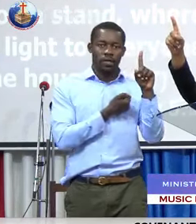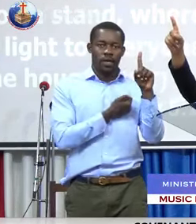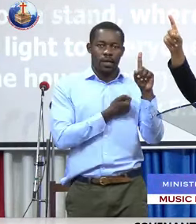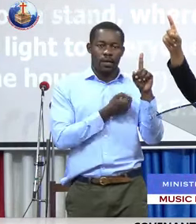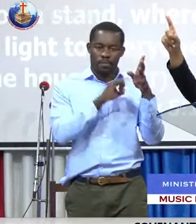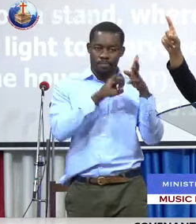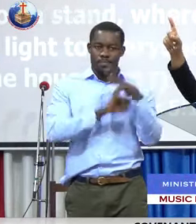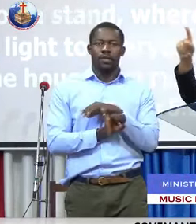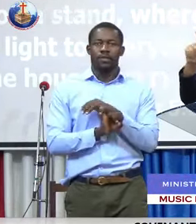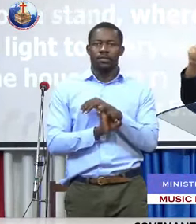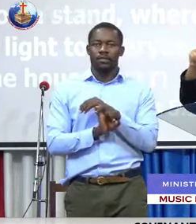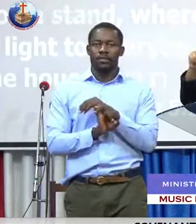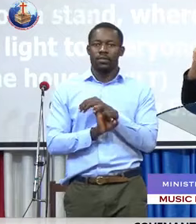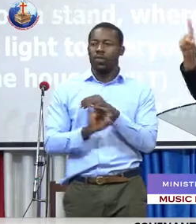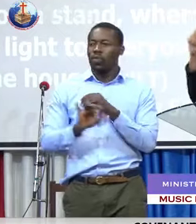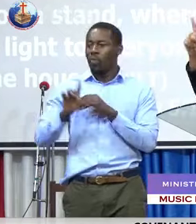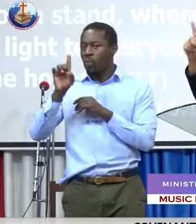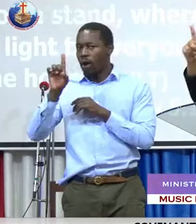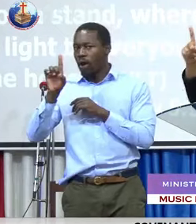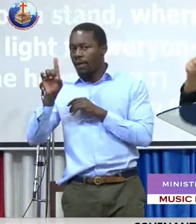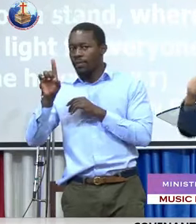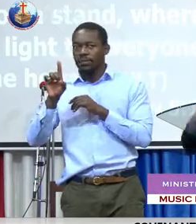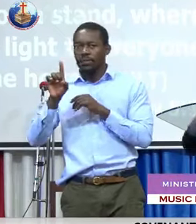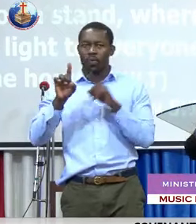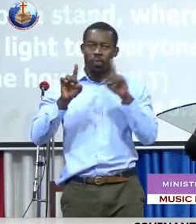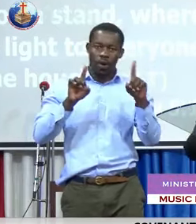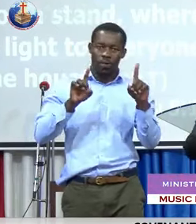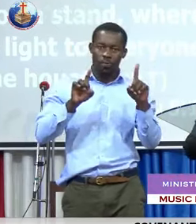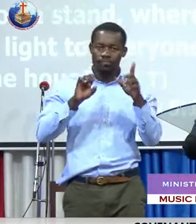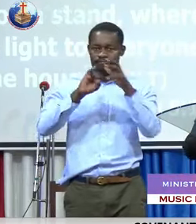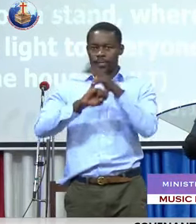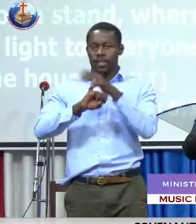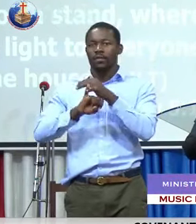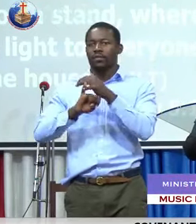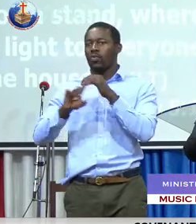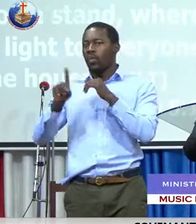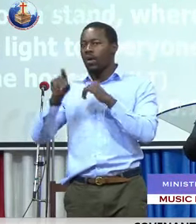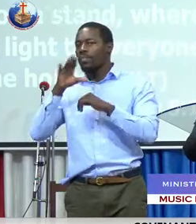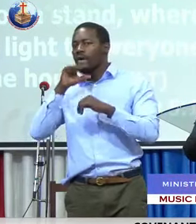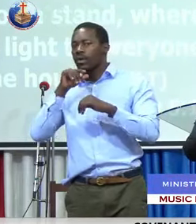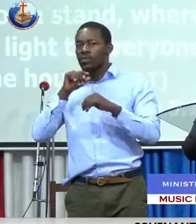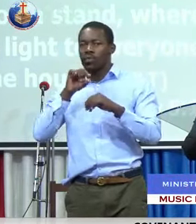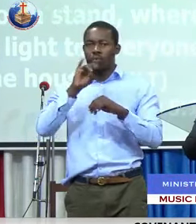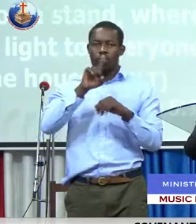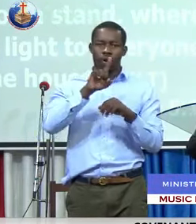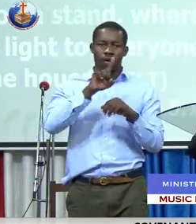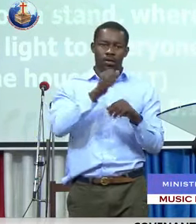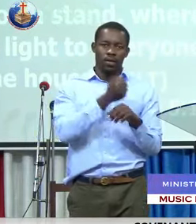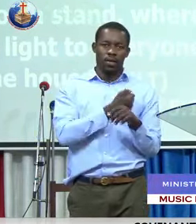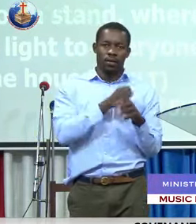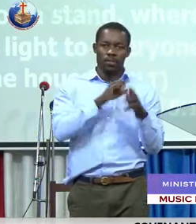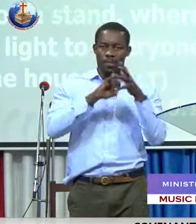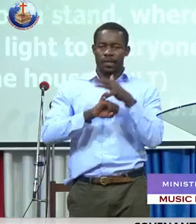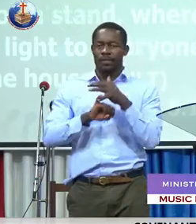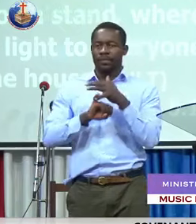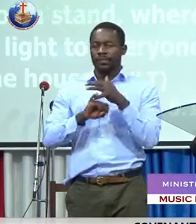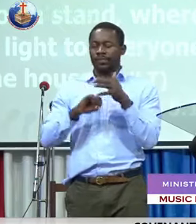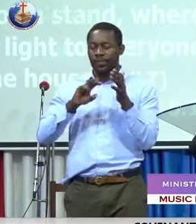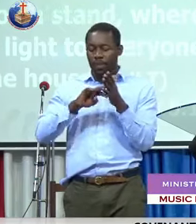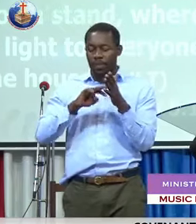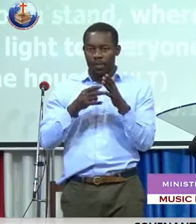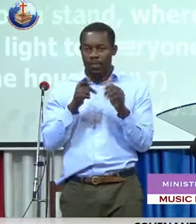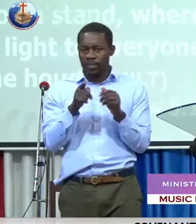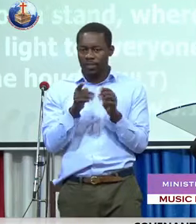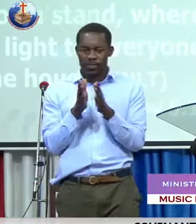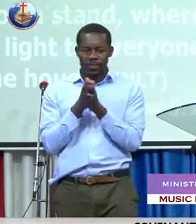mmoja, mwanamke mmoja. One man, one woman. Mwanaume mmoja, mwanamke mmoja. Amen. Amen. So what this narrative is being passed